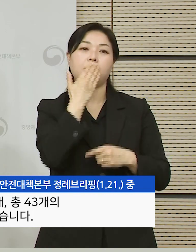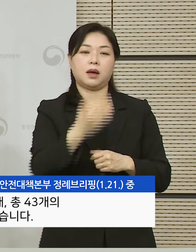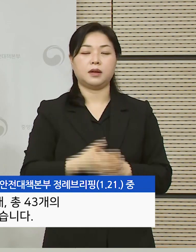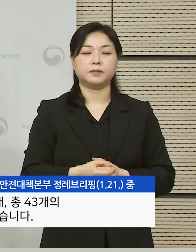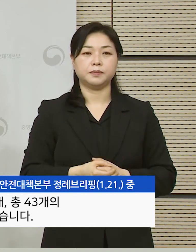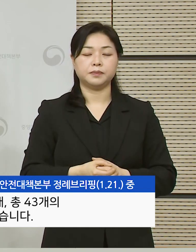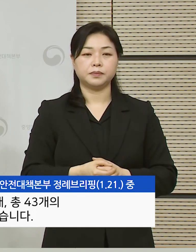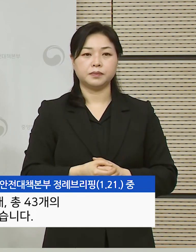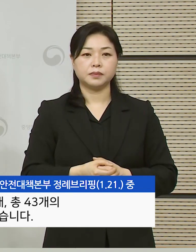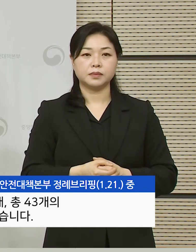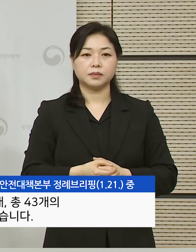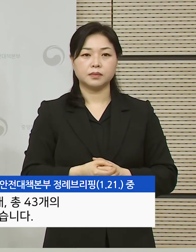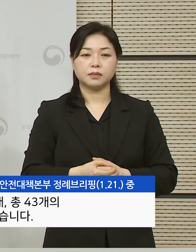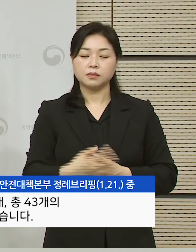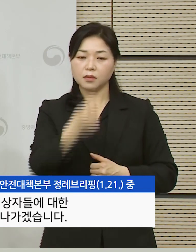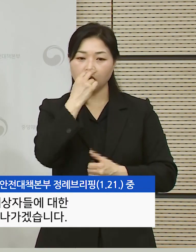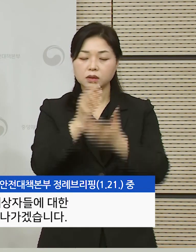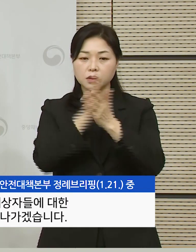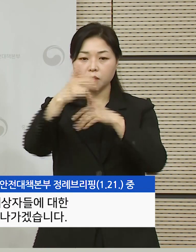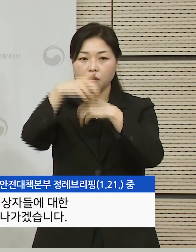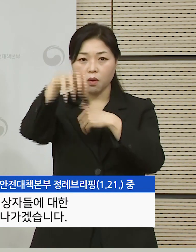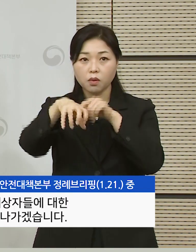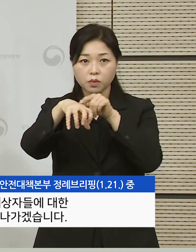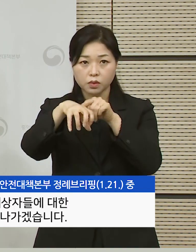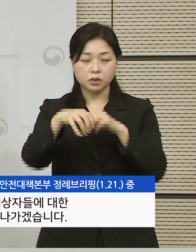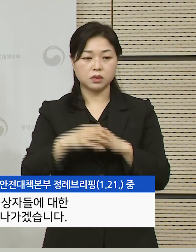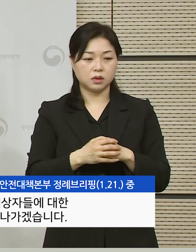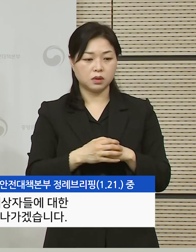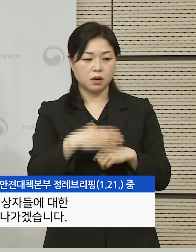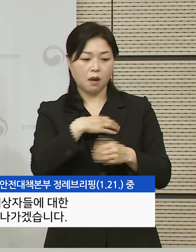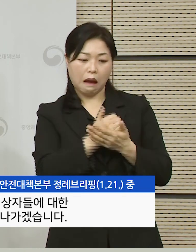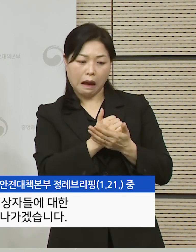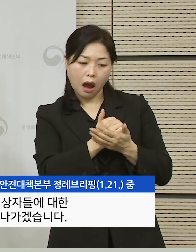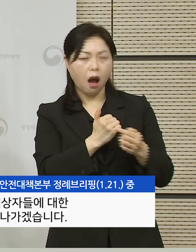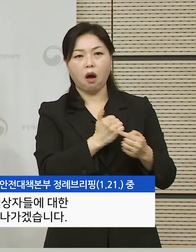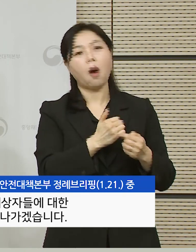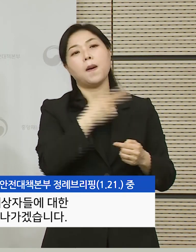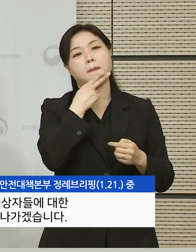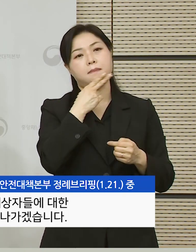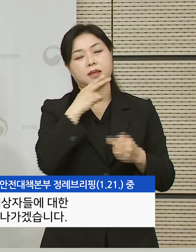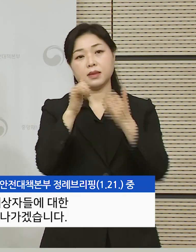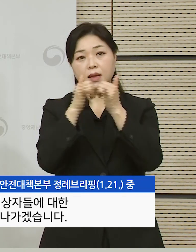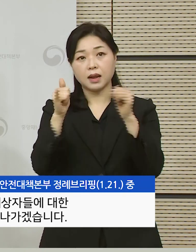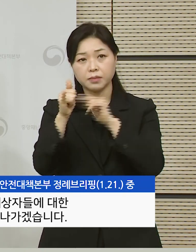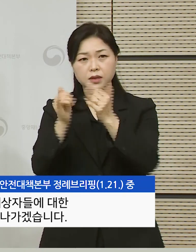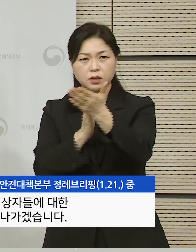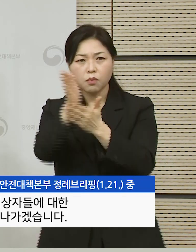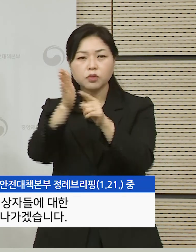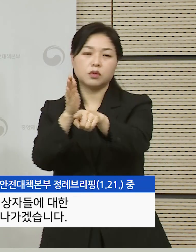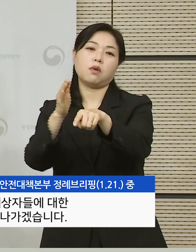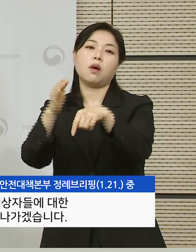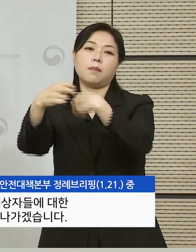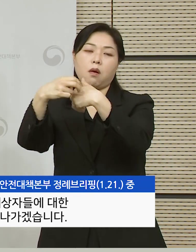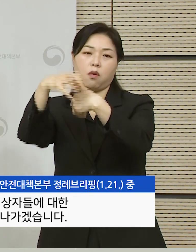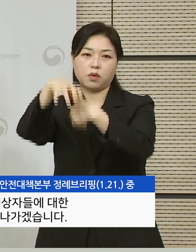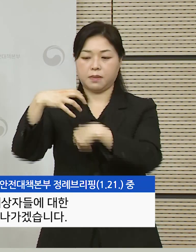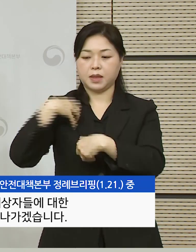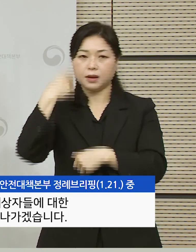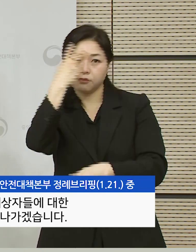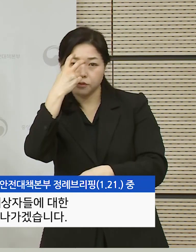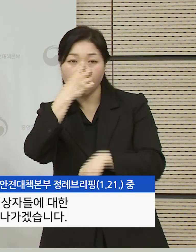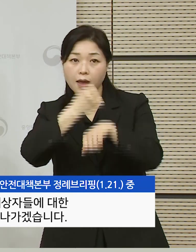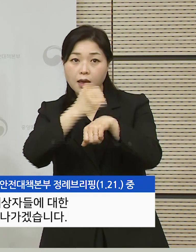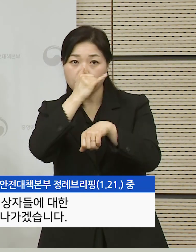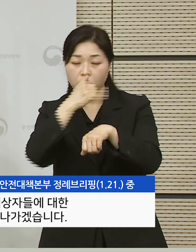검사를 받으실 수 있습니다. 이러나 호흡기 전담 클리닉은 주로 고위험군 이해 대상자들에 대한 검사와 진료 기능을 맡게